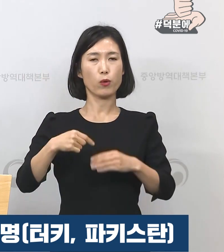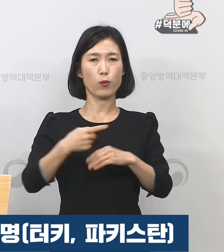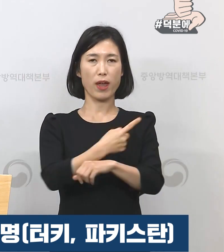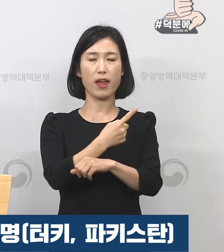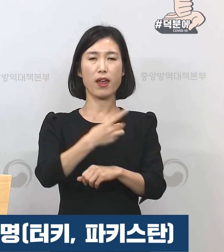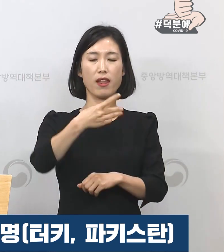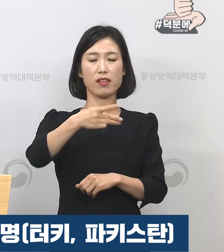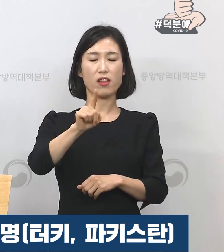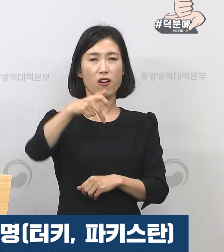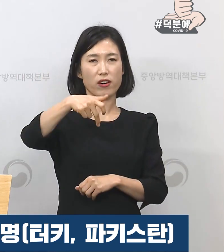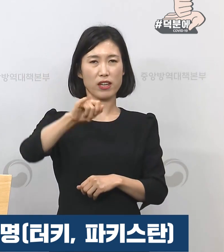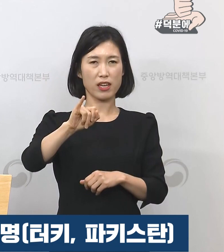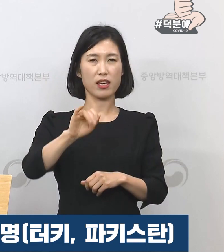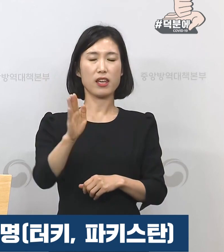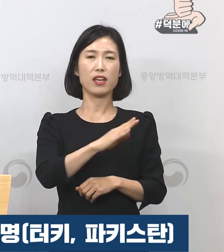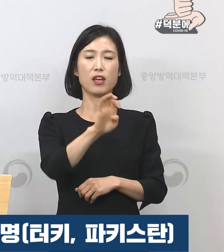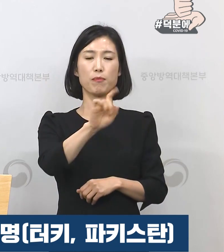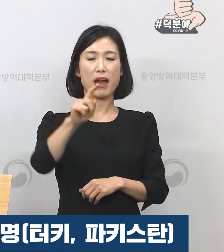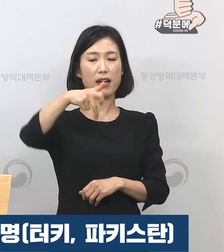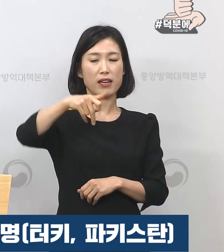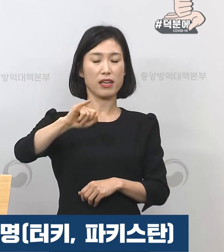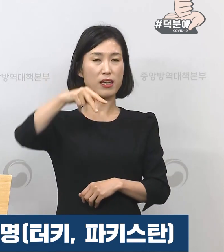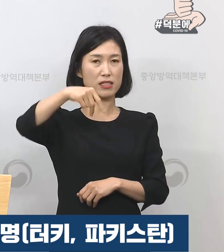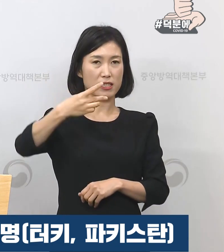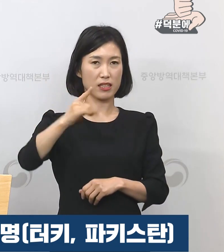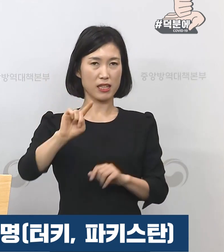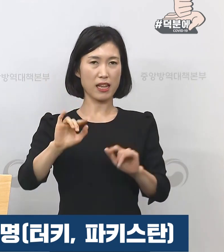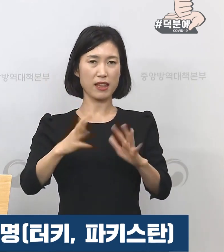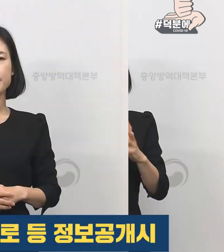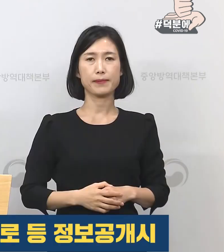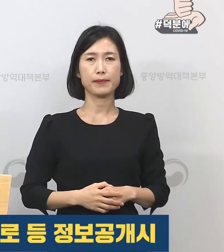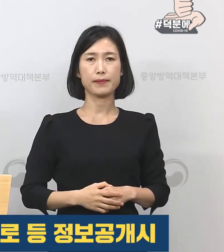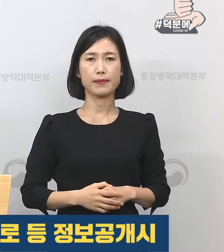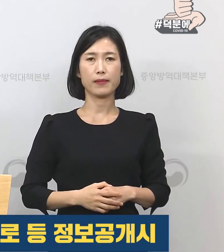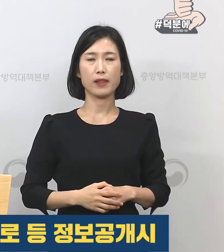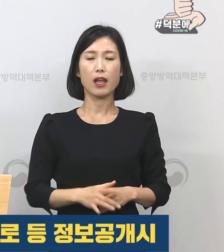기타 터키와 파키스탄 입국자들이었습니다.